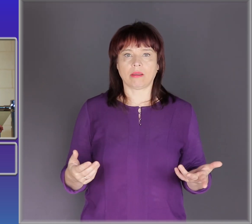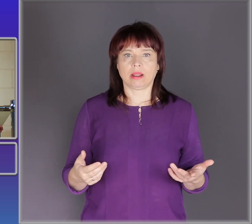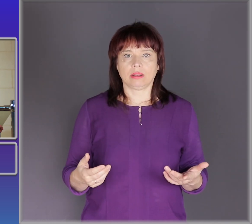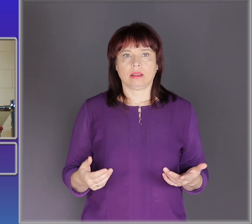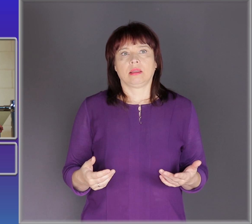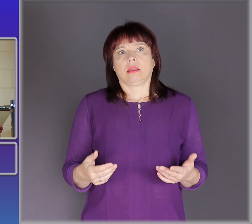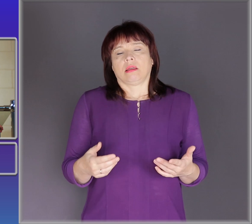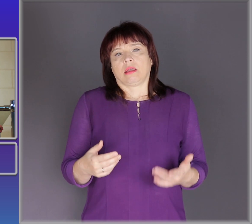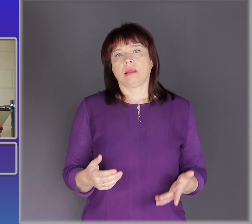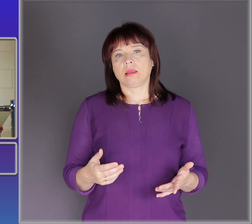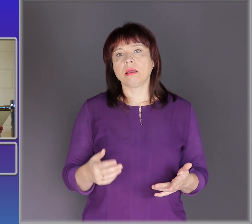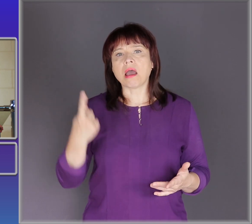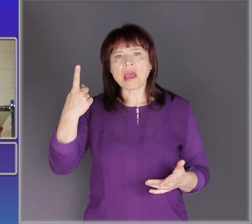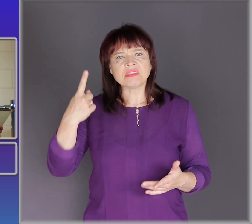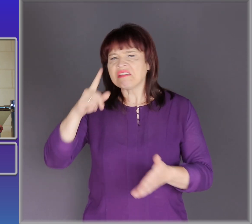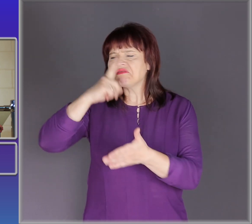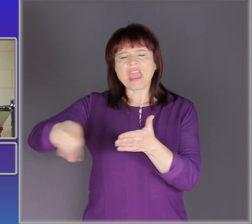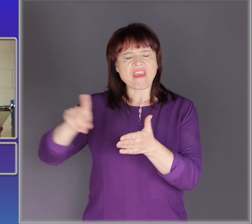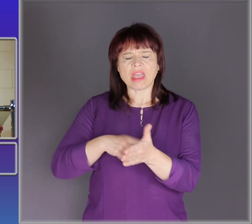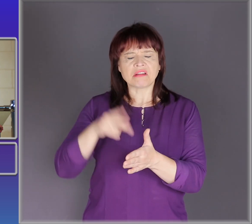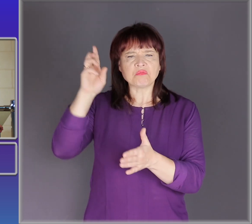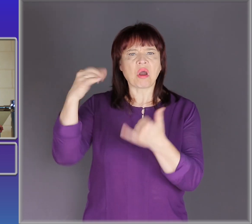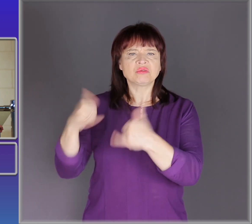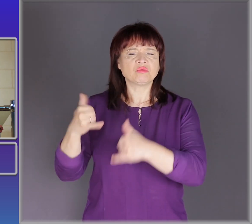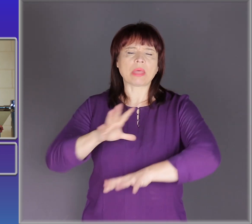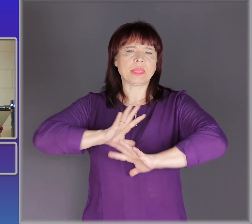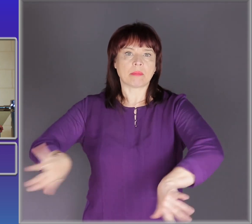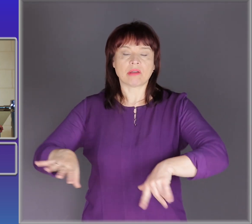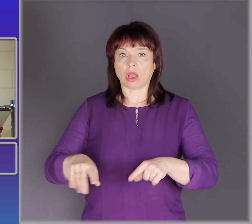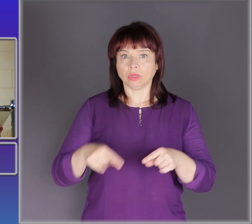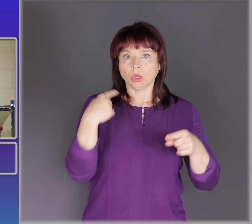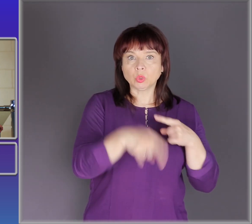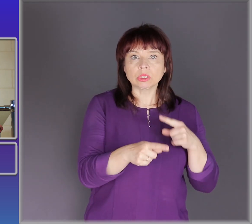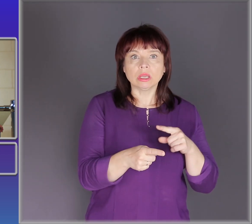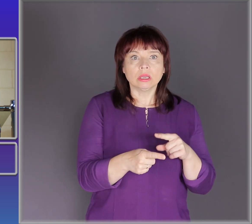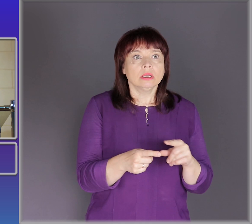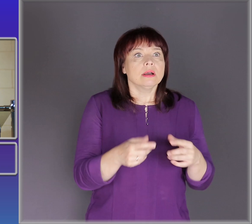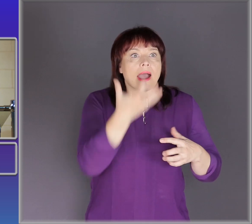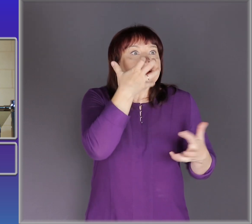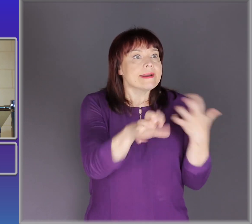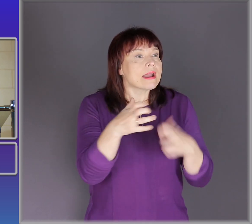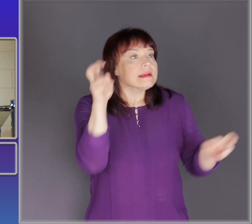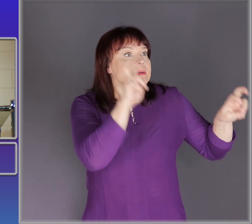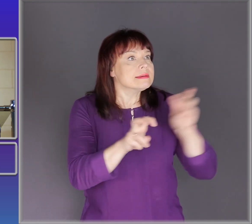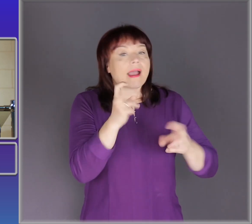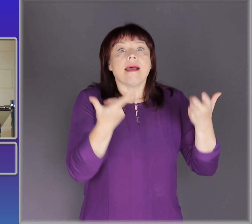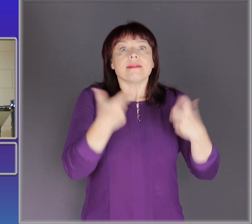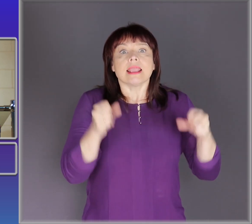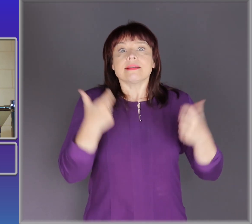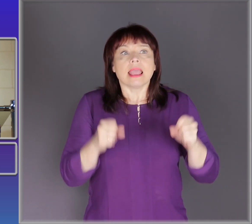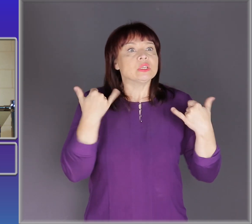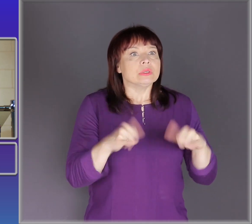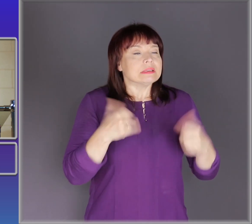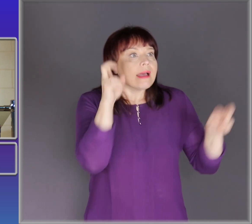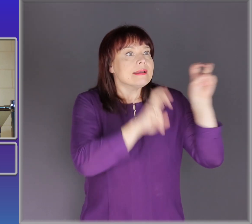одни которые вообще не верят что бог что-либо сверх естественно делает и другие которые страстно гоняются